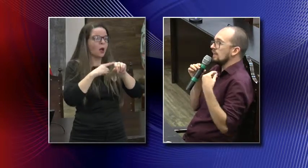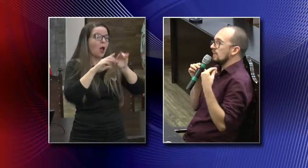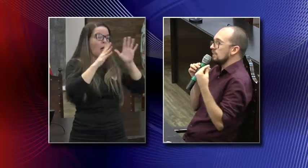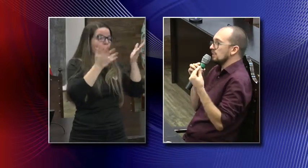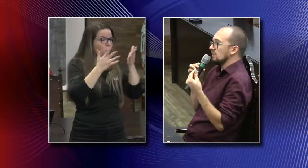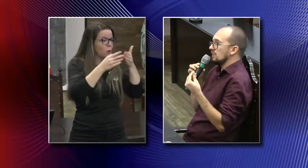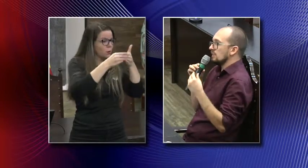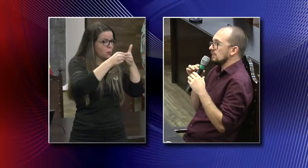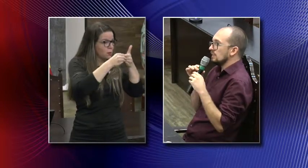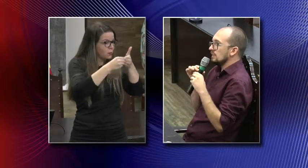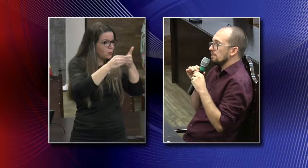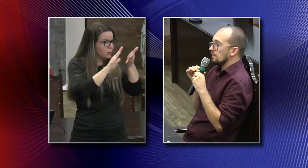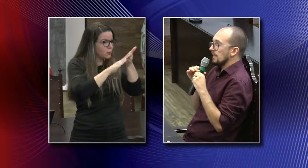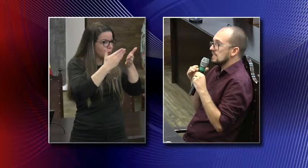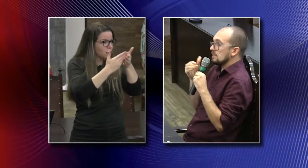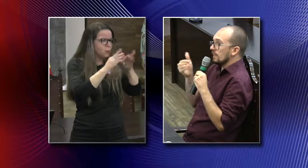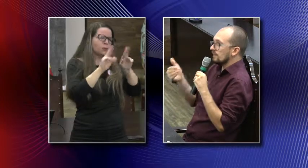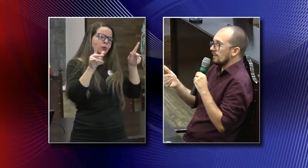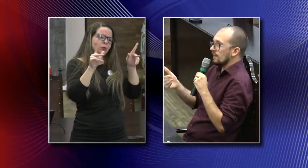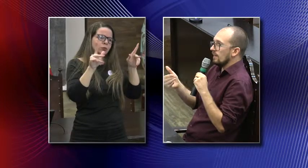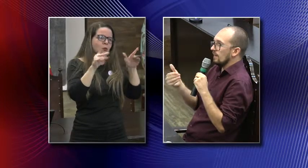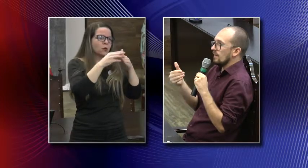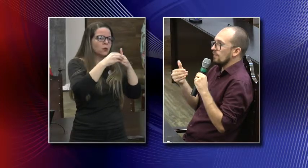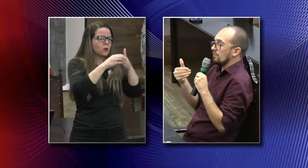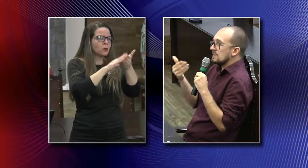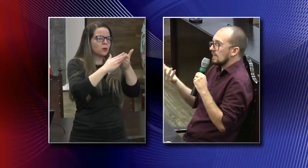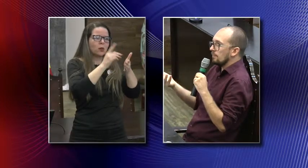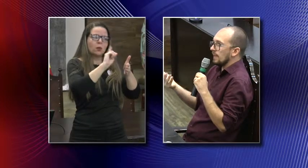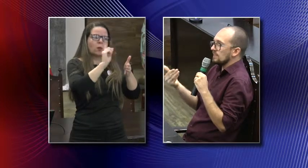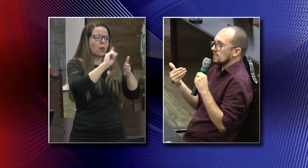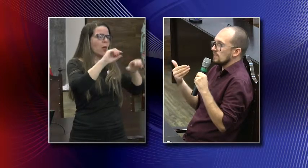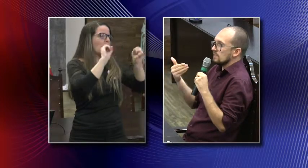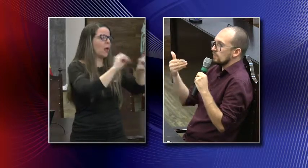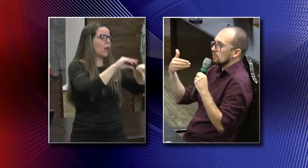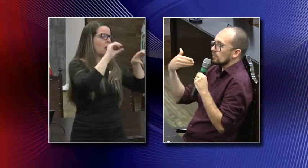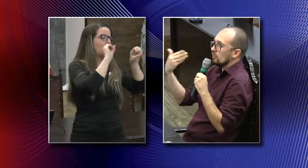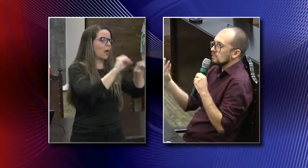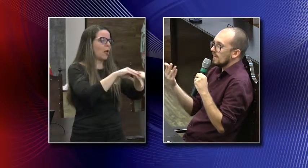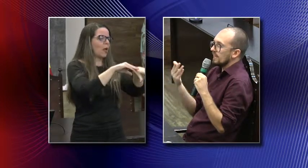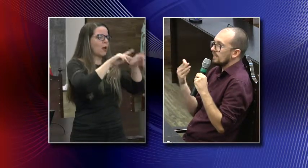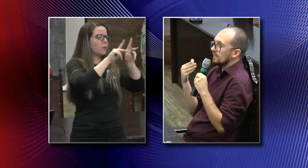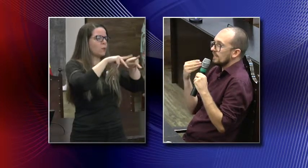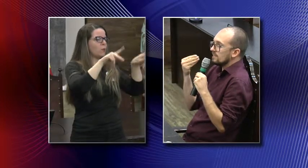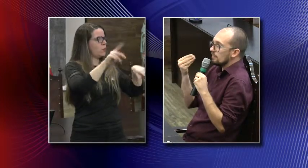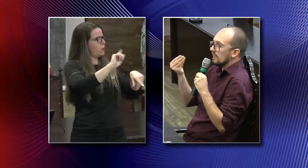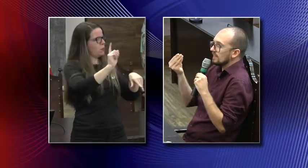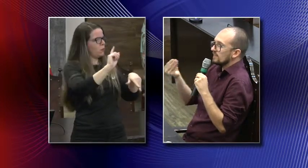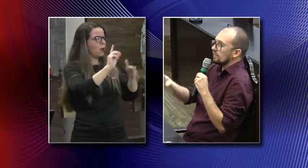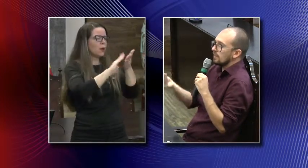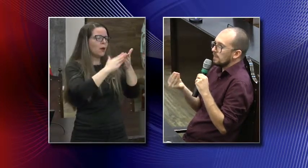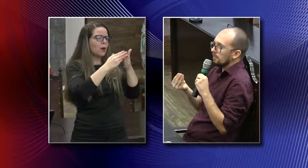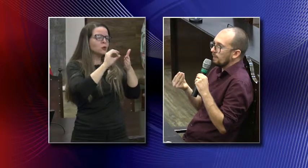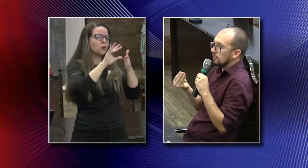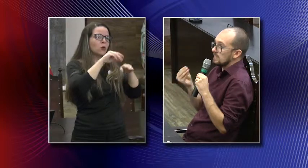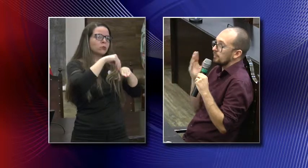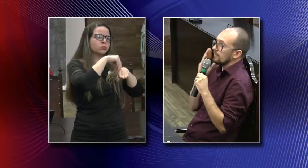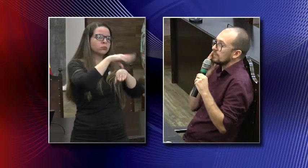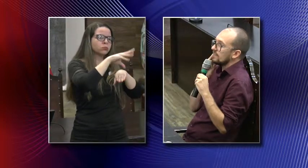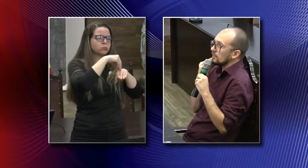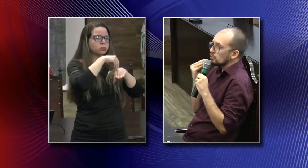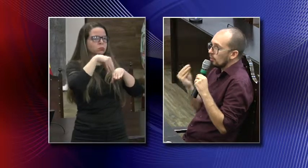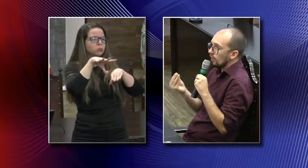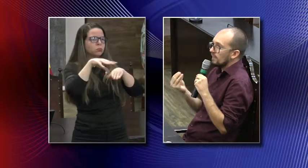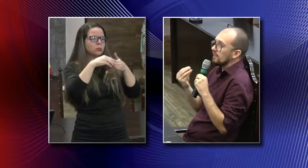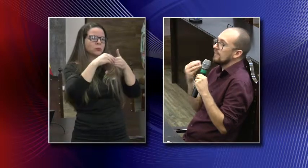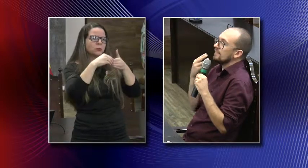posicionar, de se manter fisicamente. Às vezes a pessoa não consegue nem saber que ela tem que ficar em pé, por exemplo. Então tem